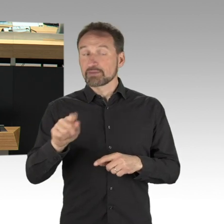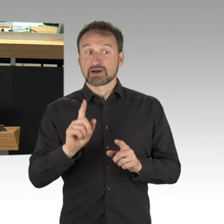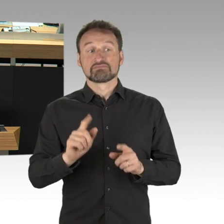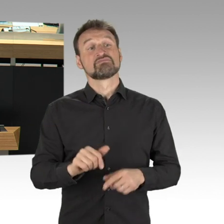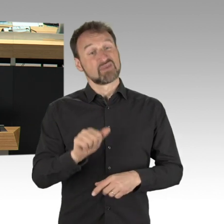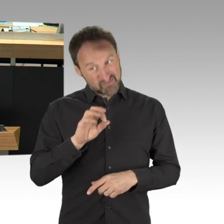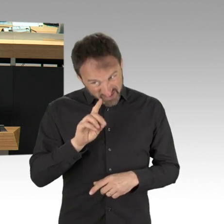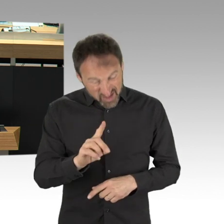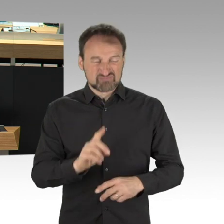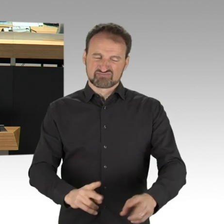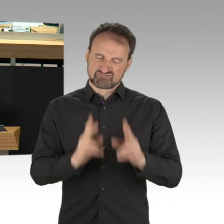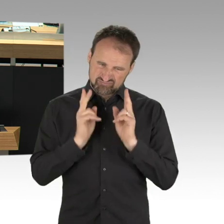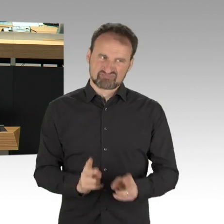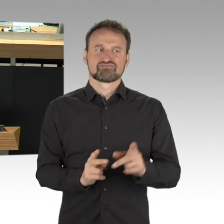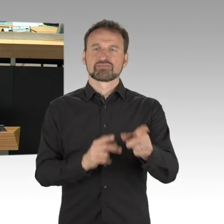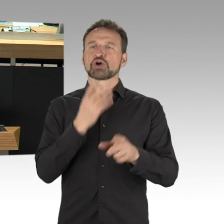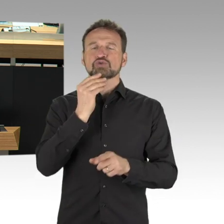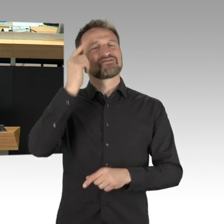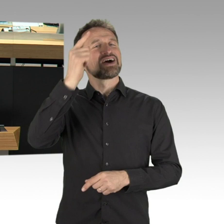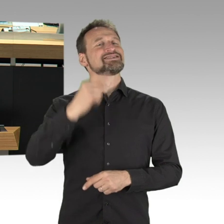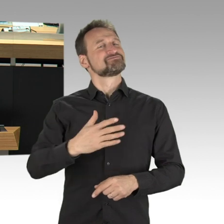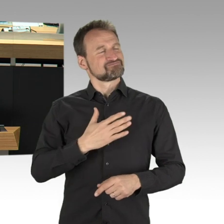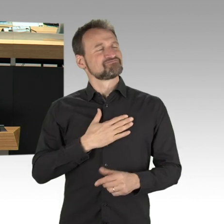es gibt einfach da nicht viel mehr dazu zu sagen.